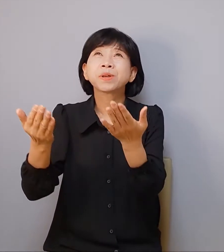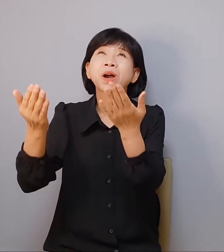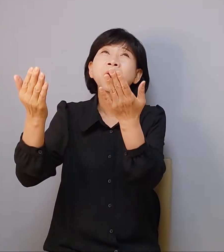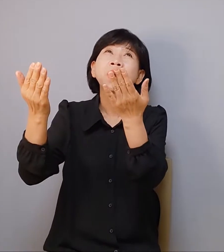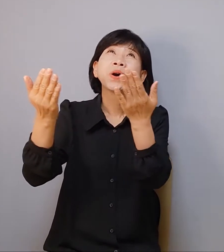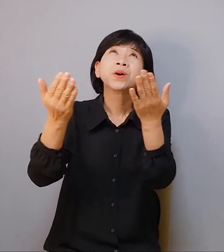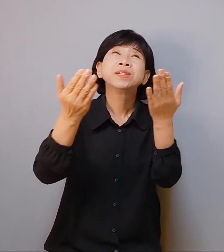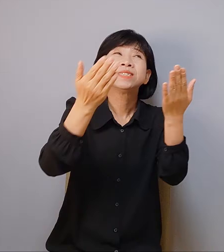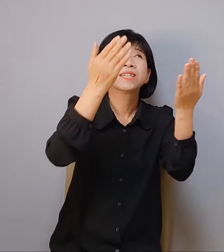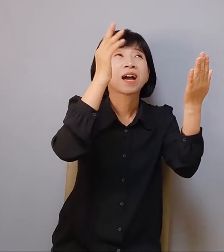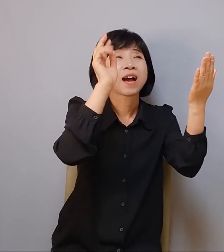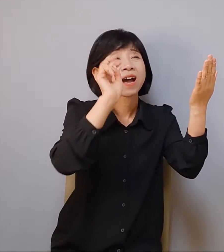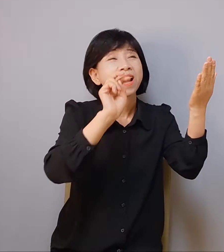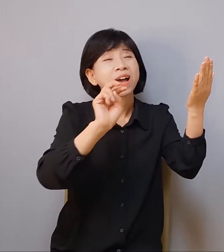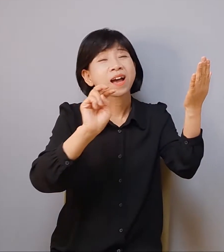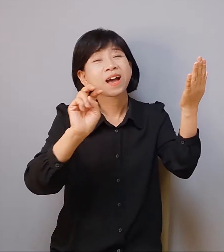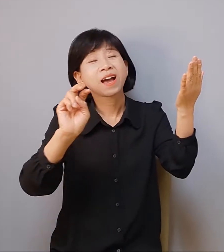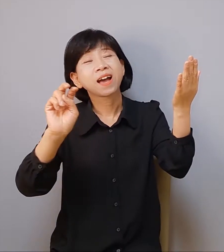경배하며